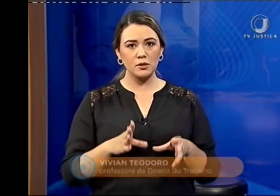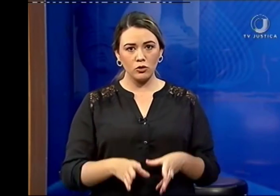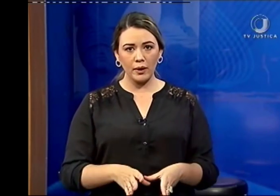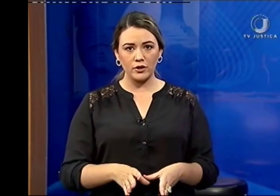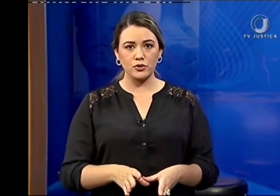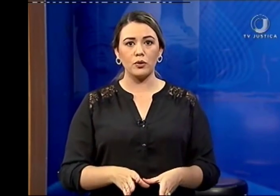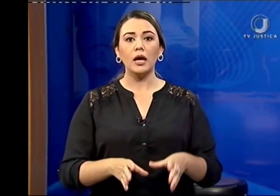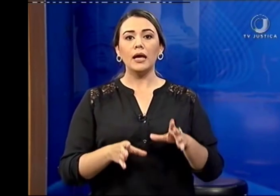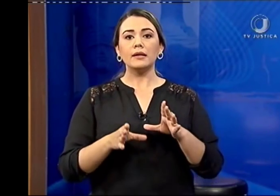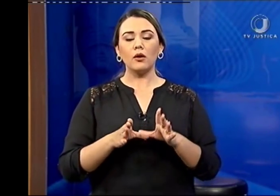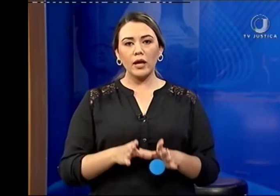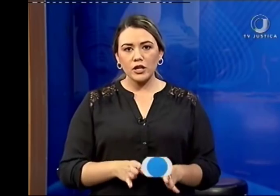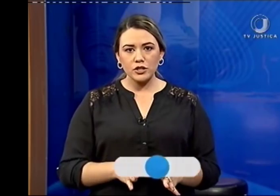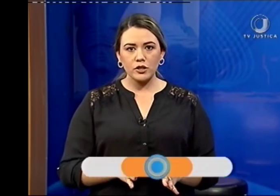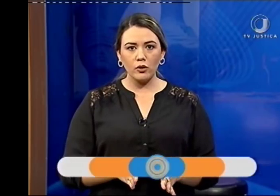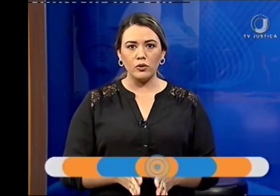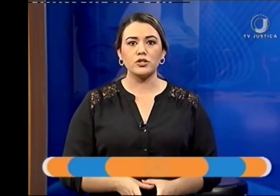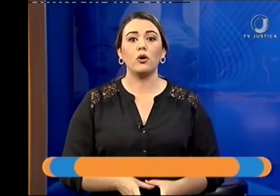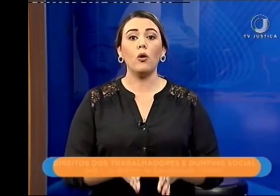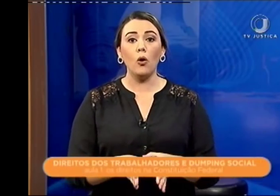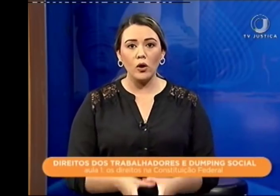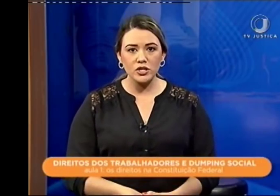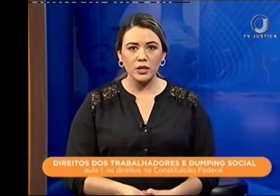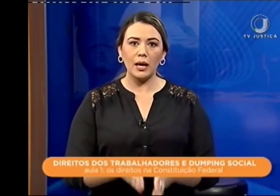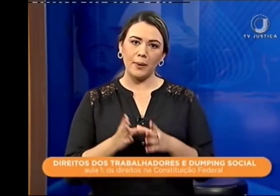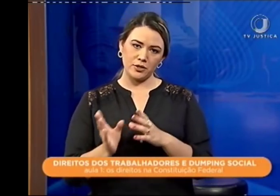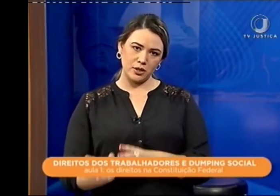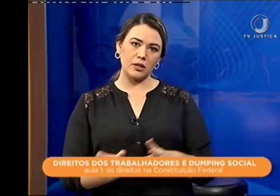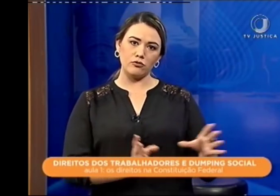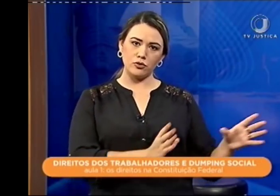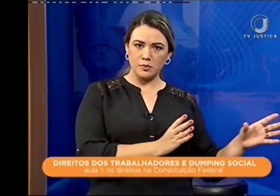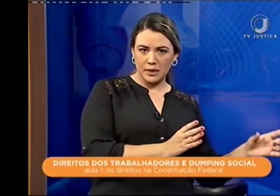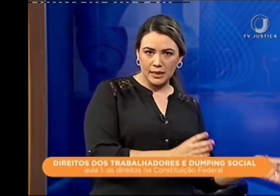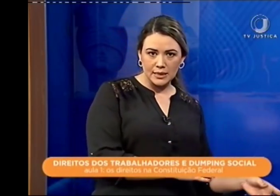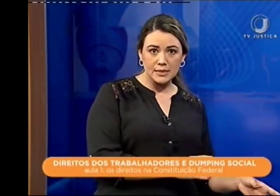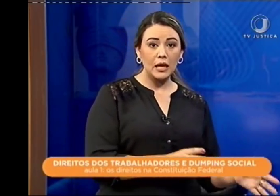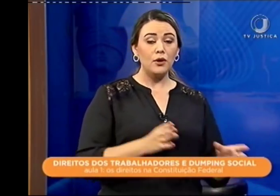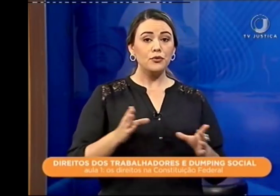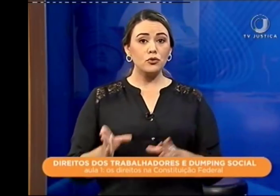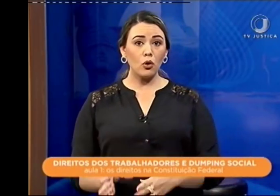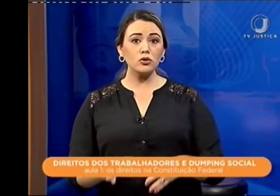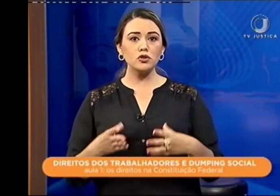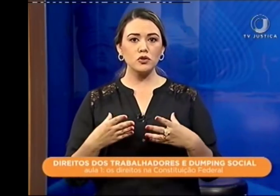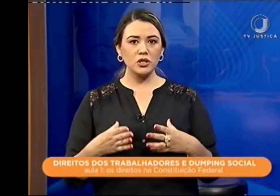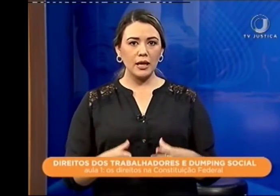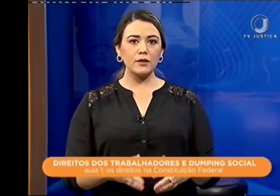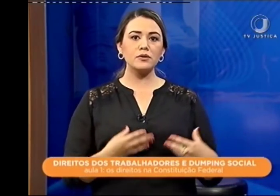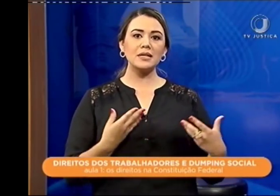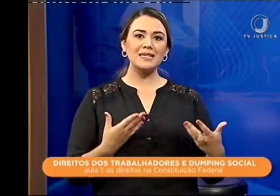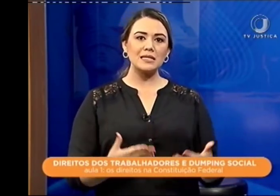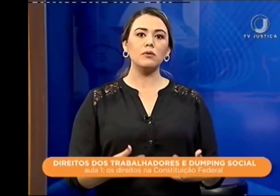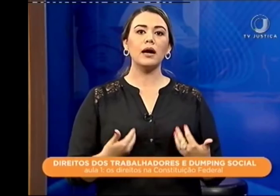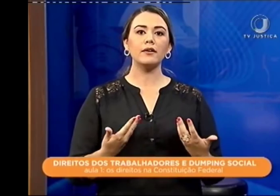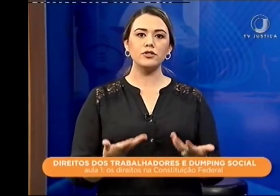ao doméstico. Então, o que a gente tem hoje? Hoje, a partir então de 2015, todos os direitos lhe são